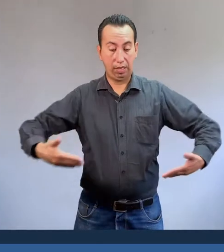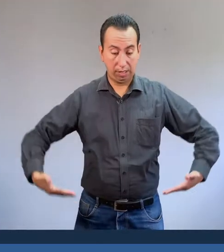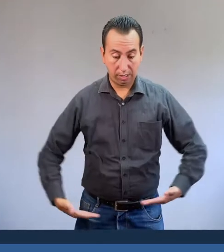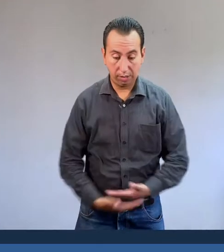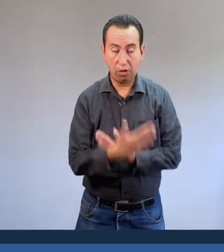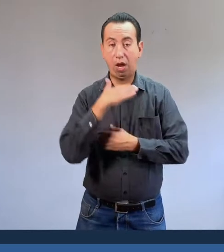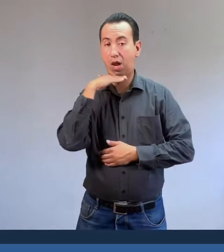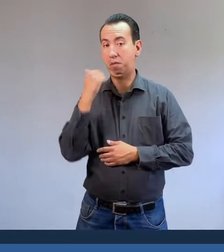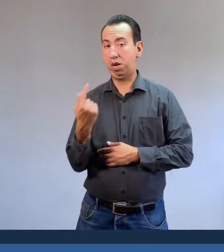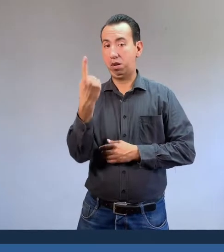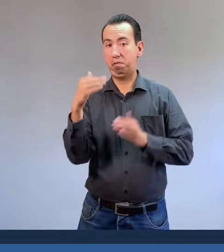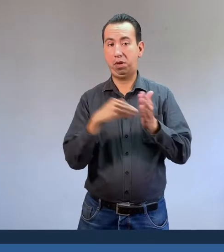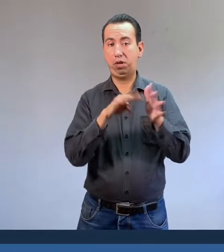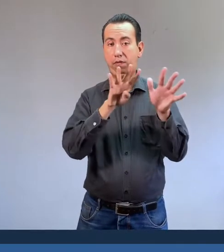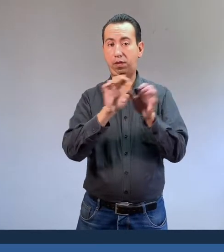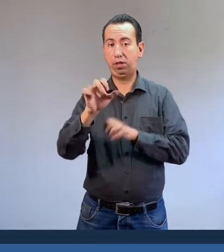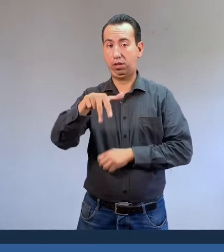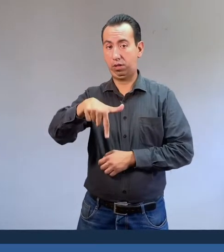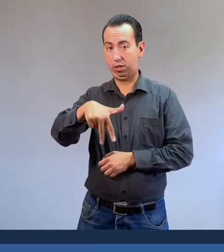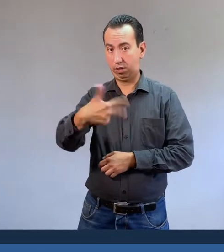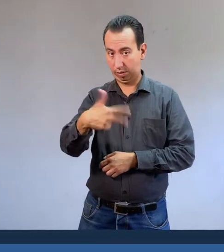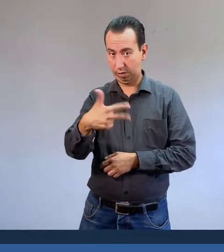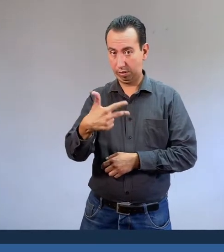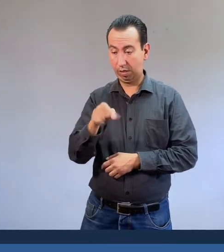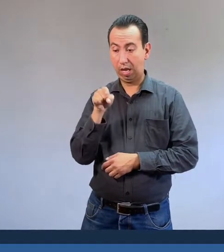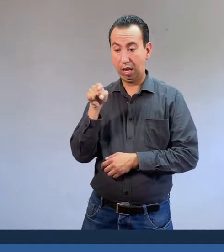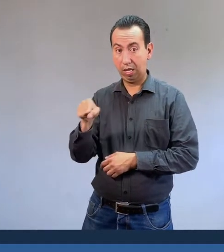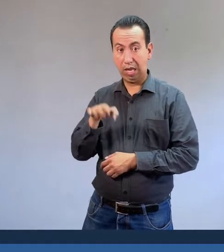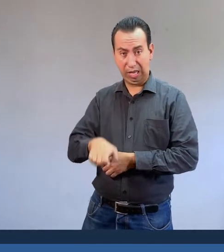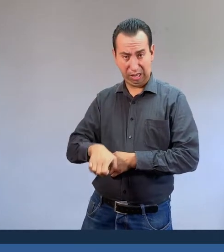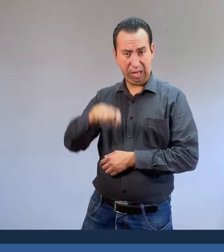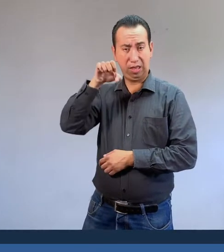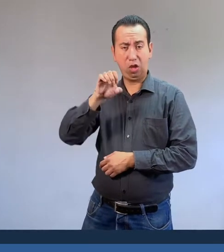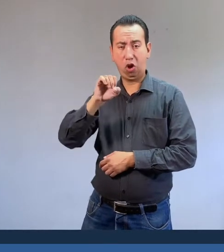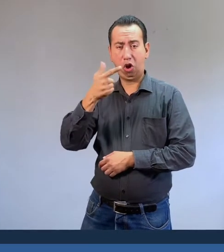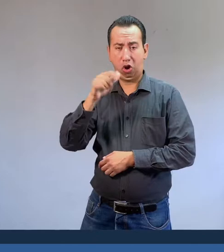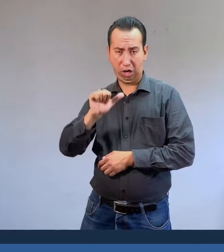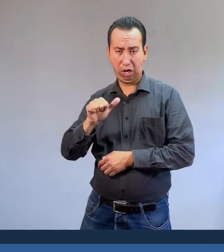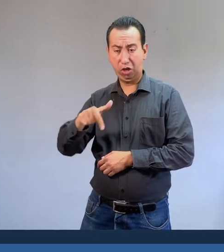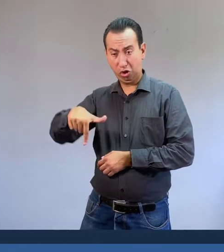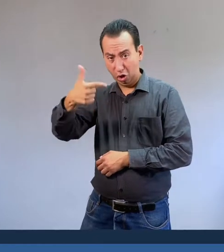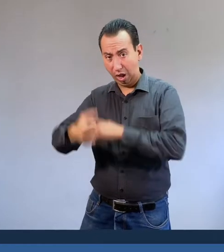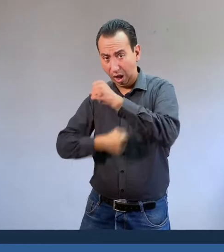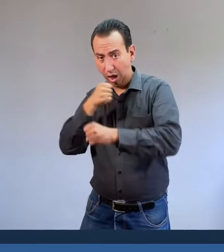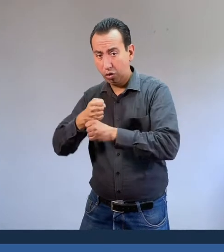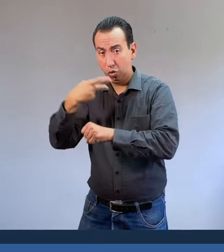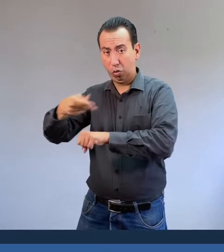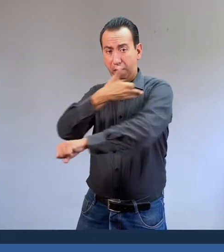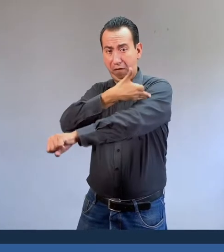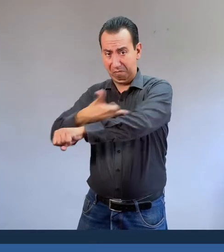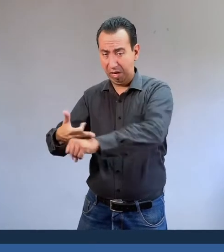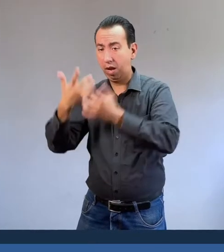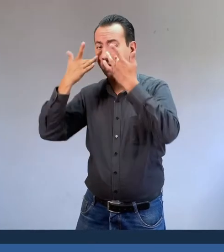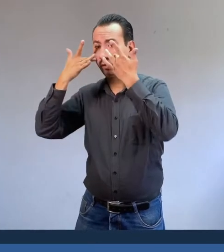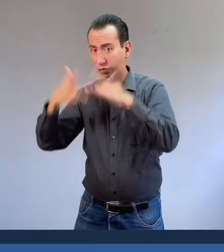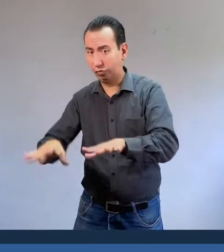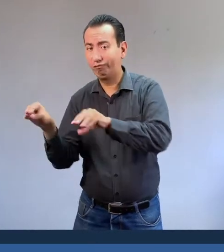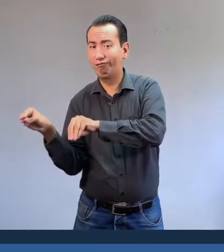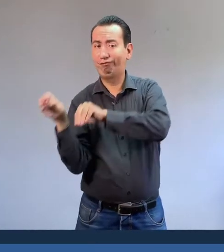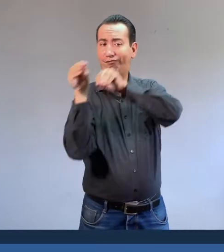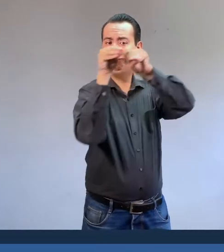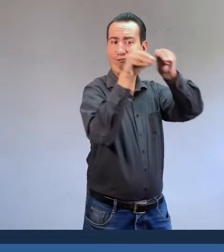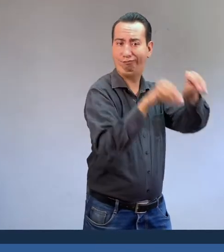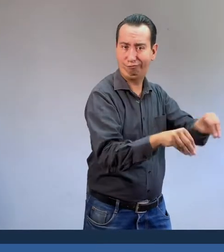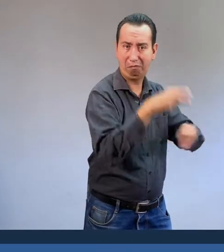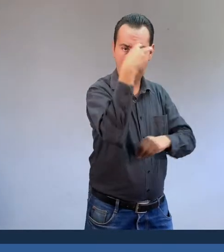Olga Costa nació en Alemania en 1913. Cuando Olga tenía 12 años de edad, la familia Kostakowski logró salir de Alemania con